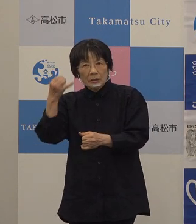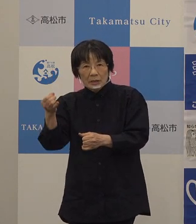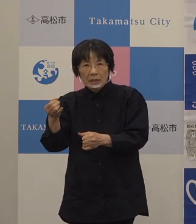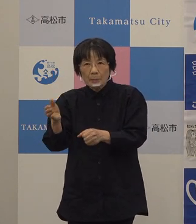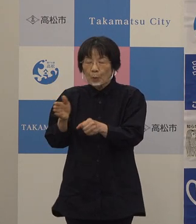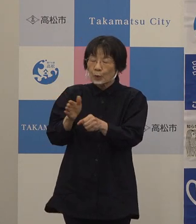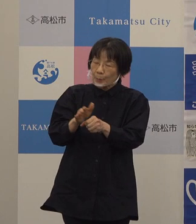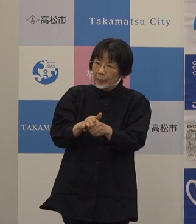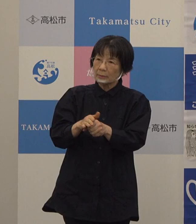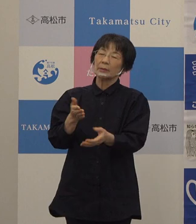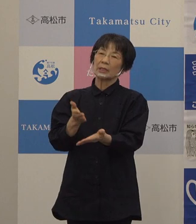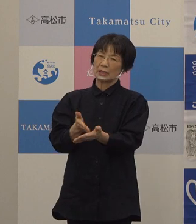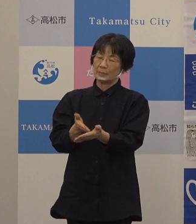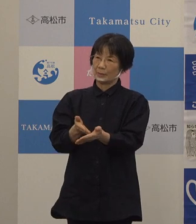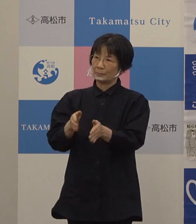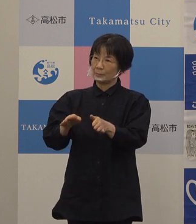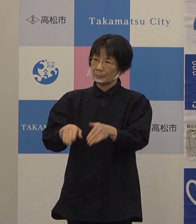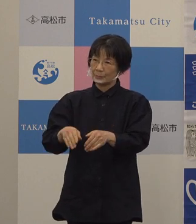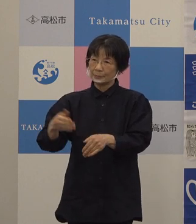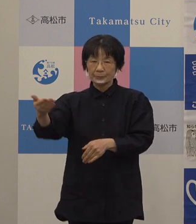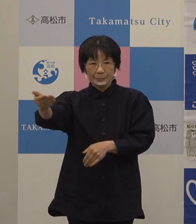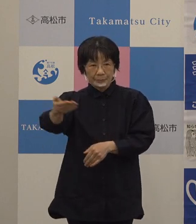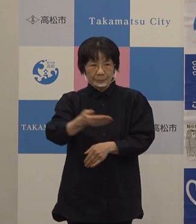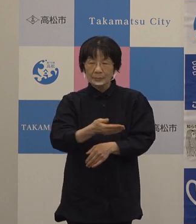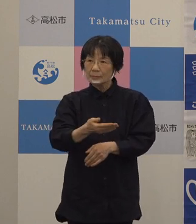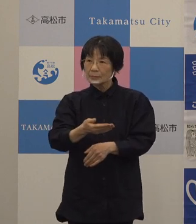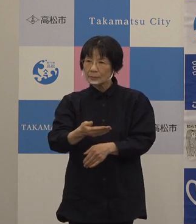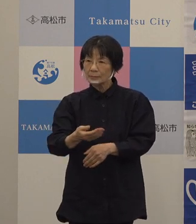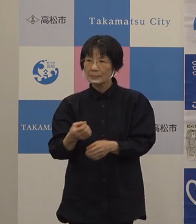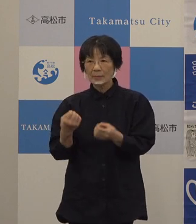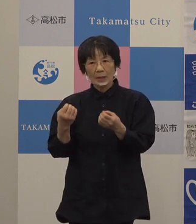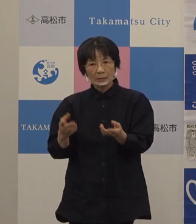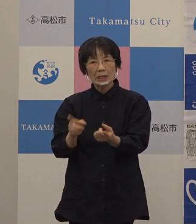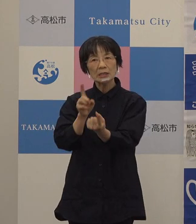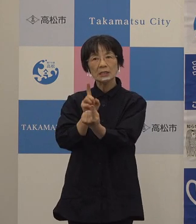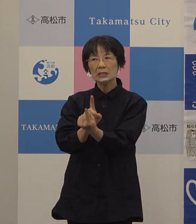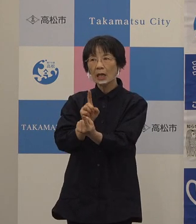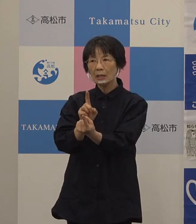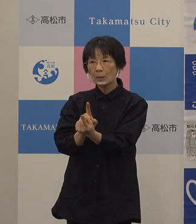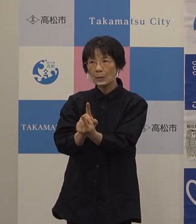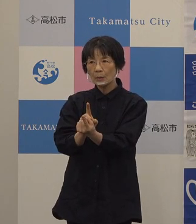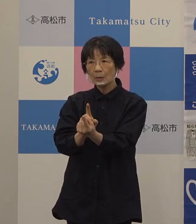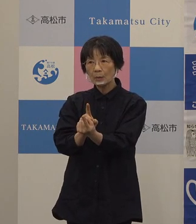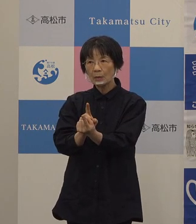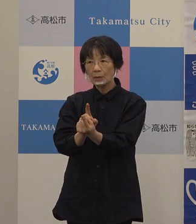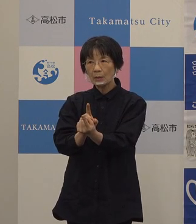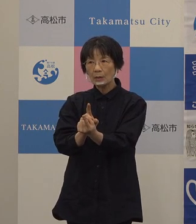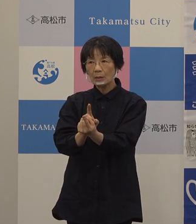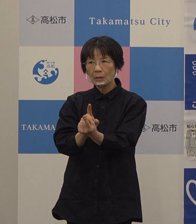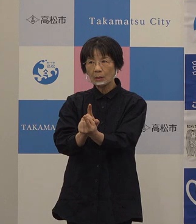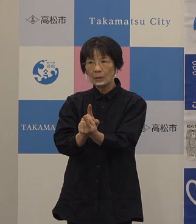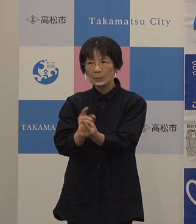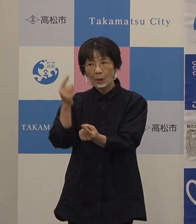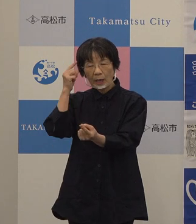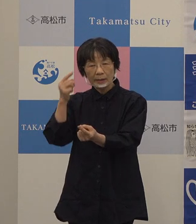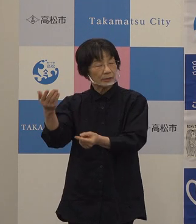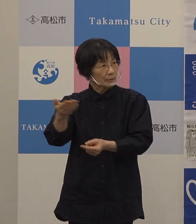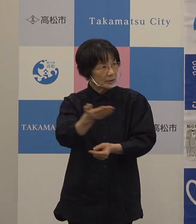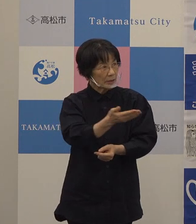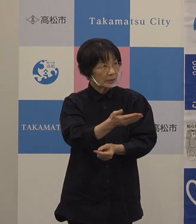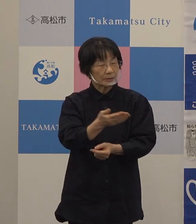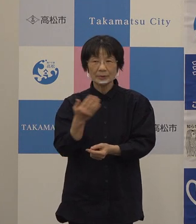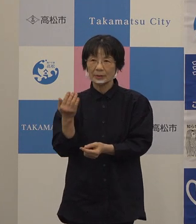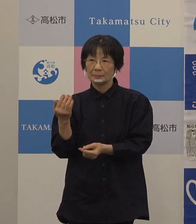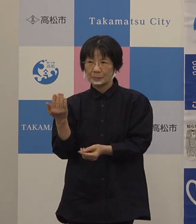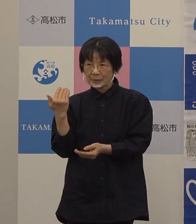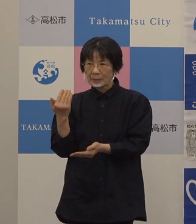くということになろうかと思います。 じゃあそこでこう新たに何か対応をプラスアルファでということは今のところ考えられてないという形。 まあ、先ほど言いましたように